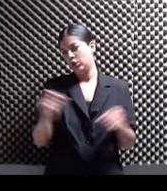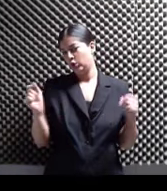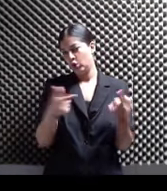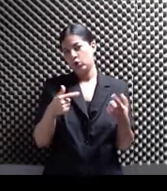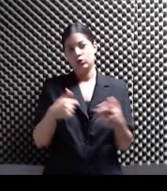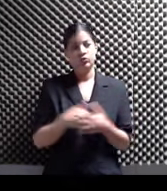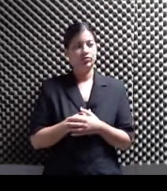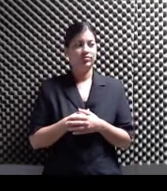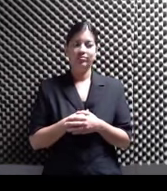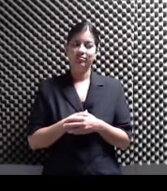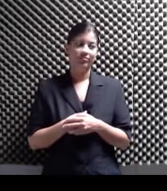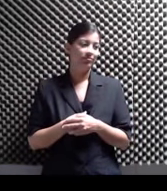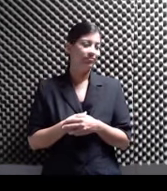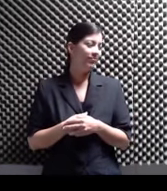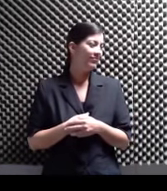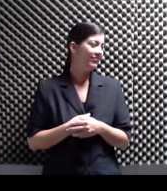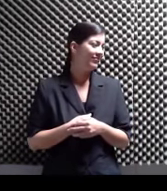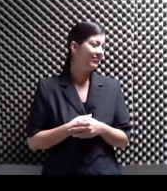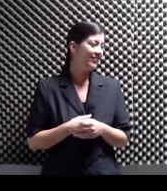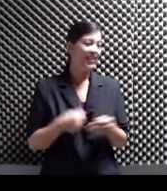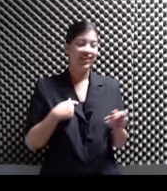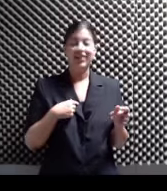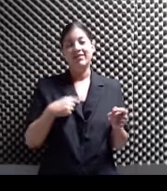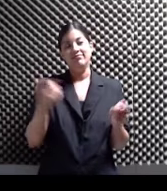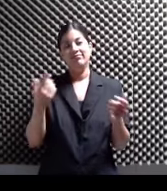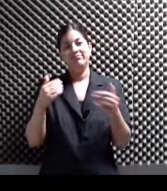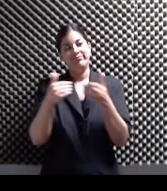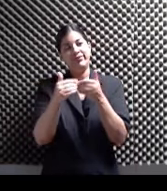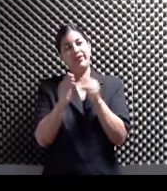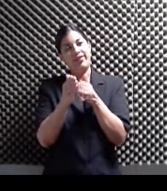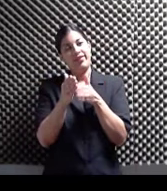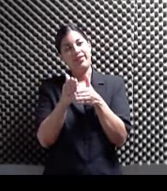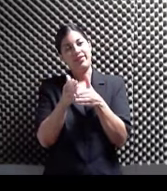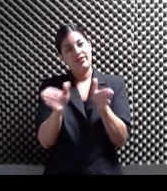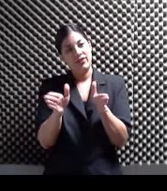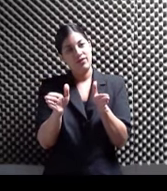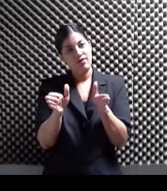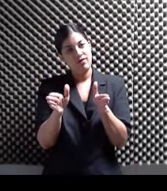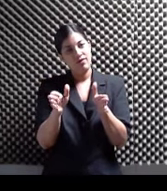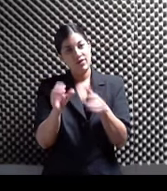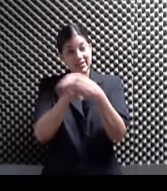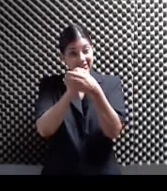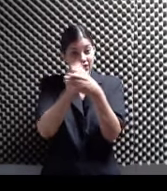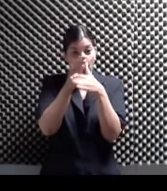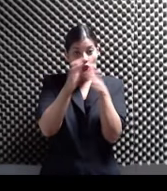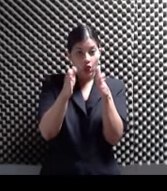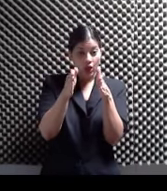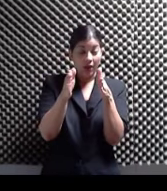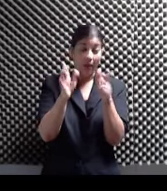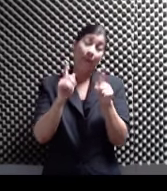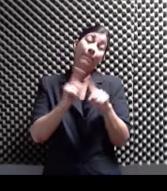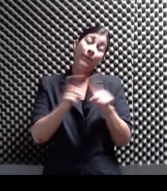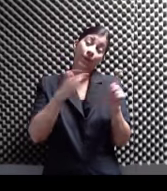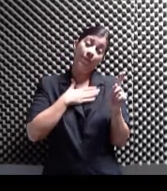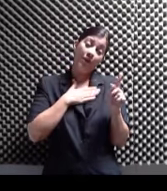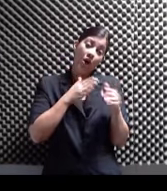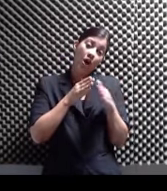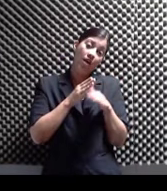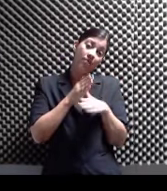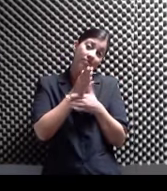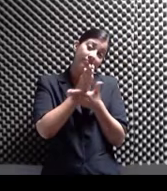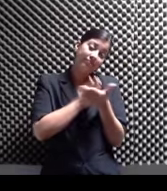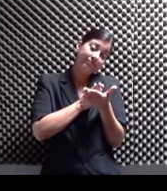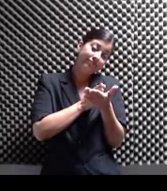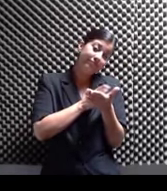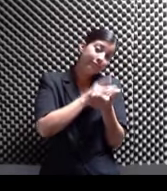ese exacto, todo lo más partido por la mitad que todo el mundo. Porque el hemisferio derecho y el hemisferio izquierdo. Pero yo tengo un hemisferio de niño y un hemisferio de adulto. Ah, pues